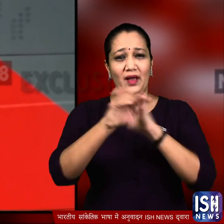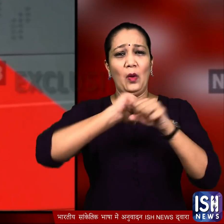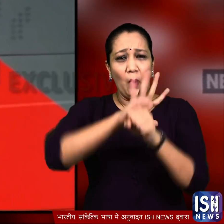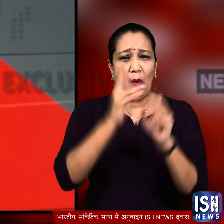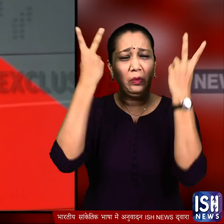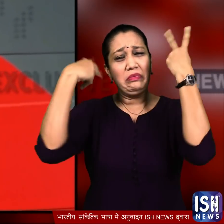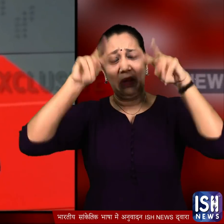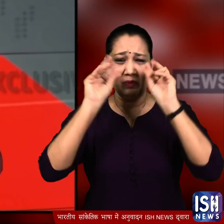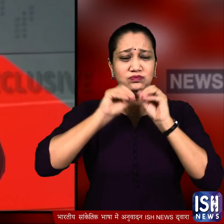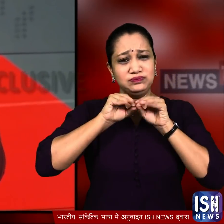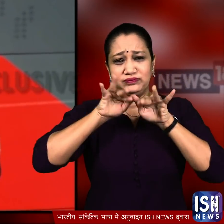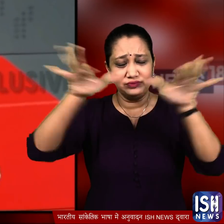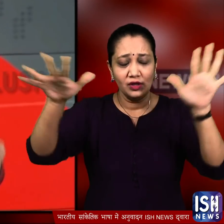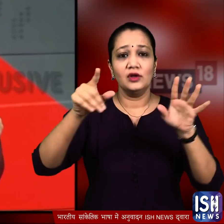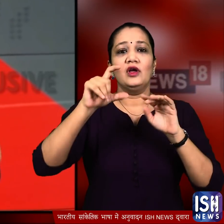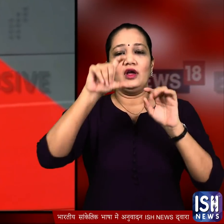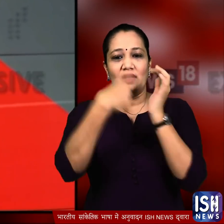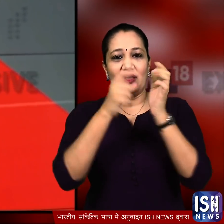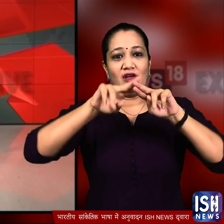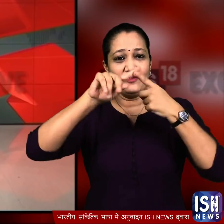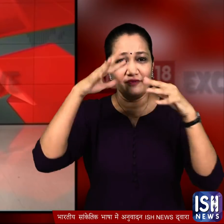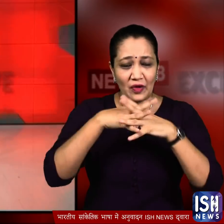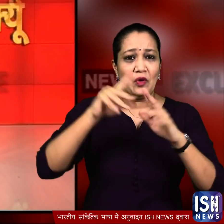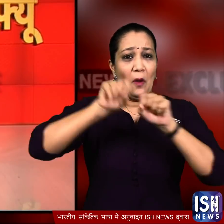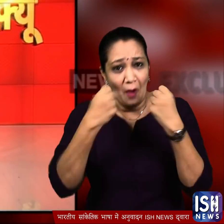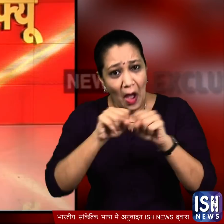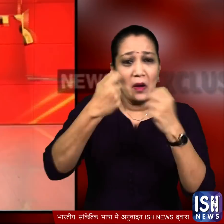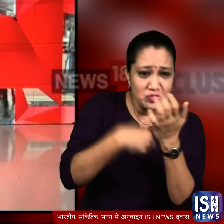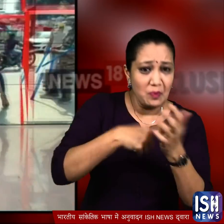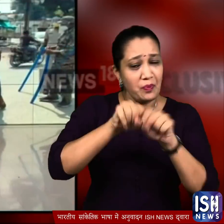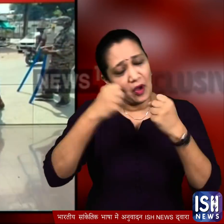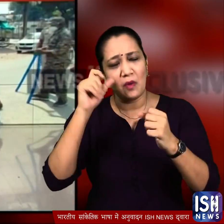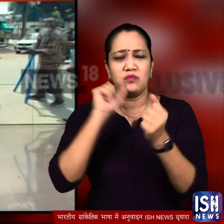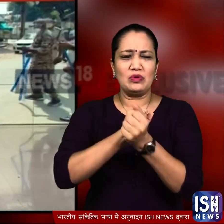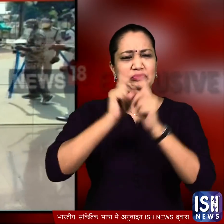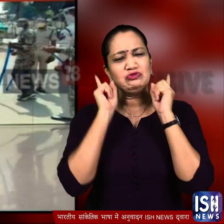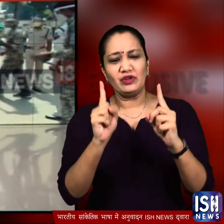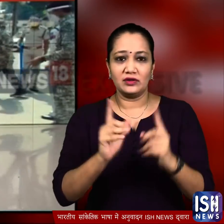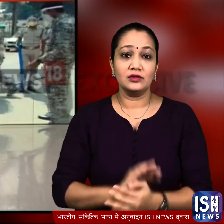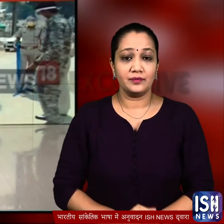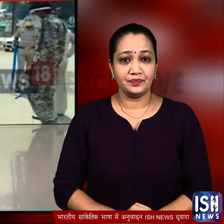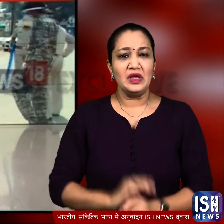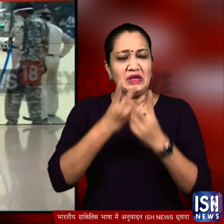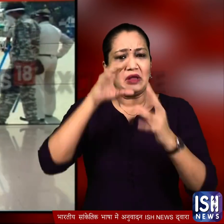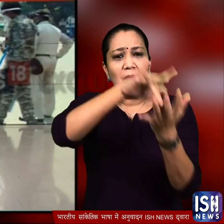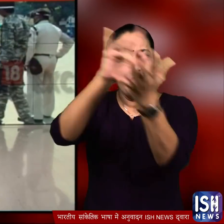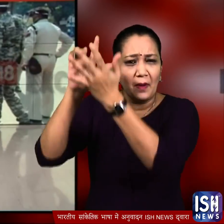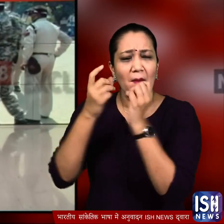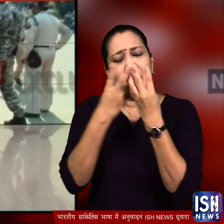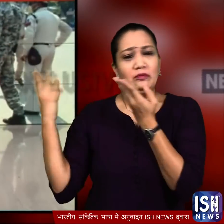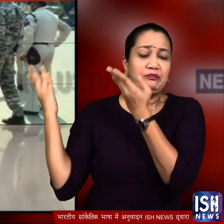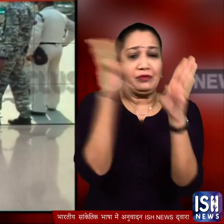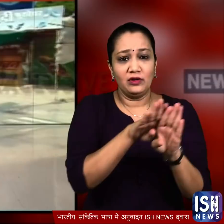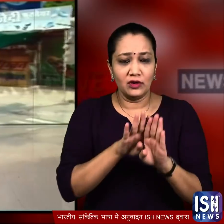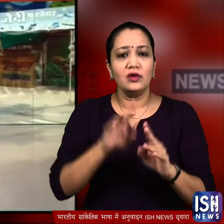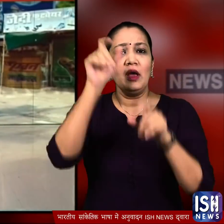प्रदेश में कोरोना की वजह से लागू कर्फ्यू को तोड़ने वालों पर पुलिस ने सख्त कार्रवाई की। इस महामारी पर लगाम लगाने के लिए कई जिलों में लॉकडाउन